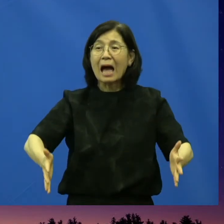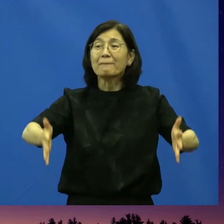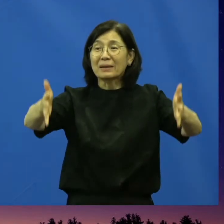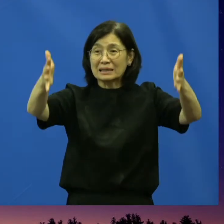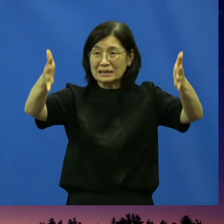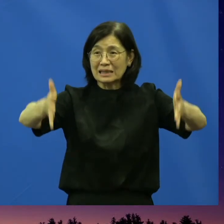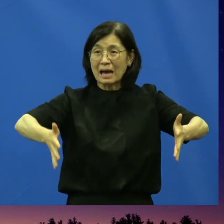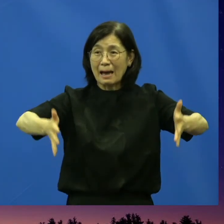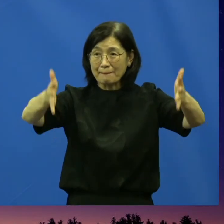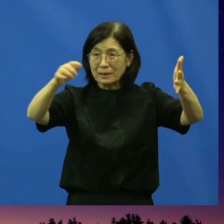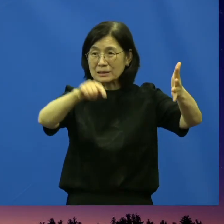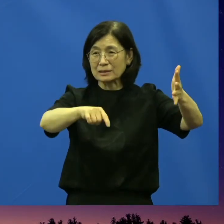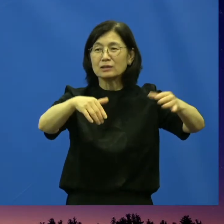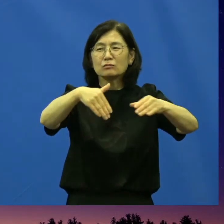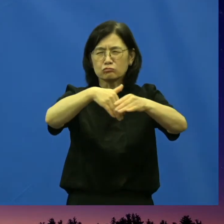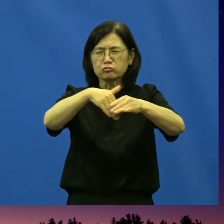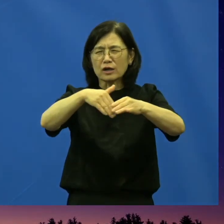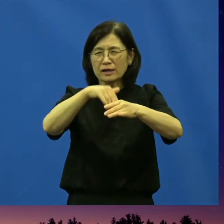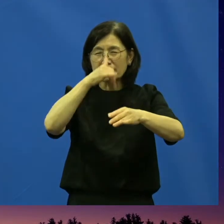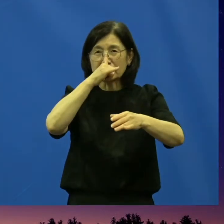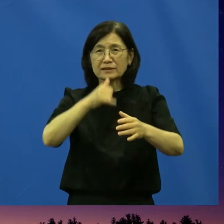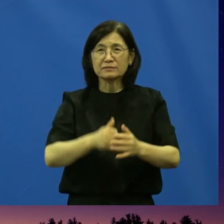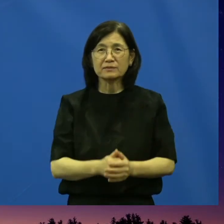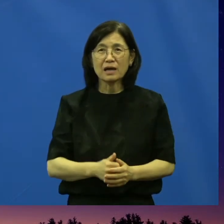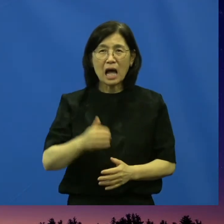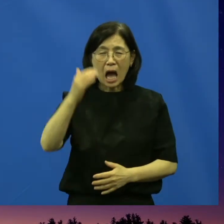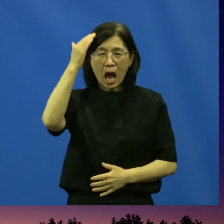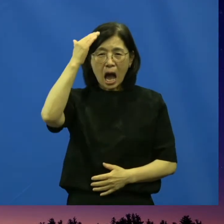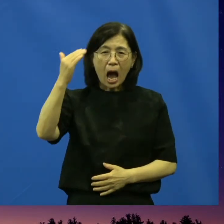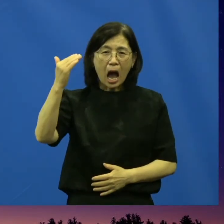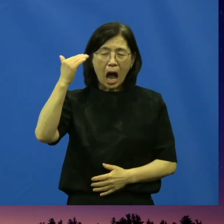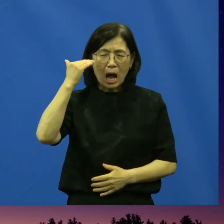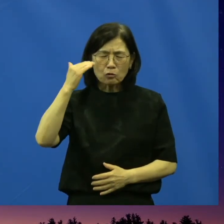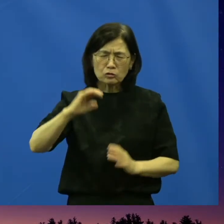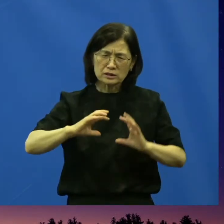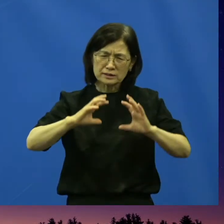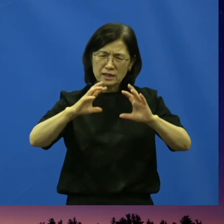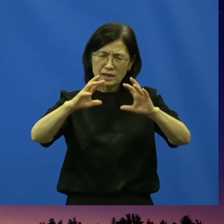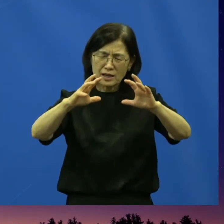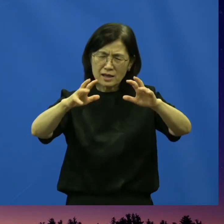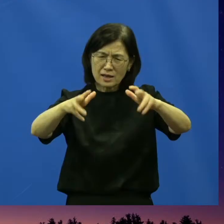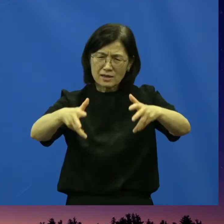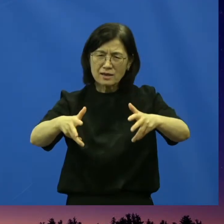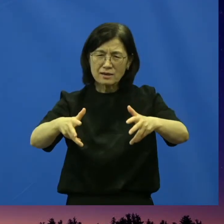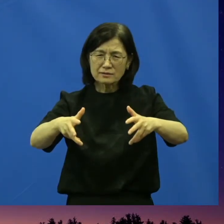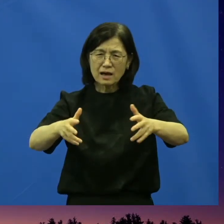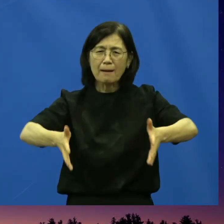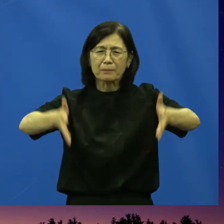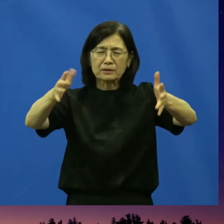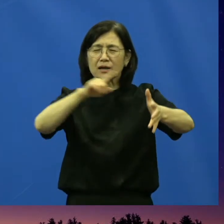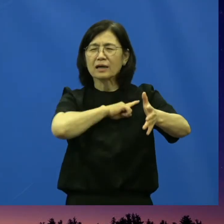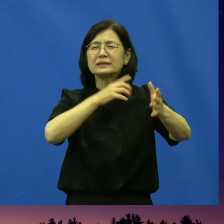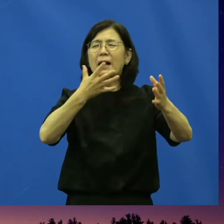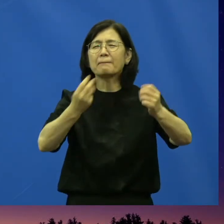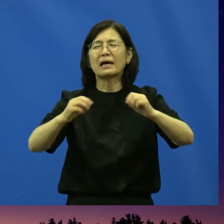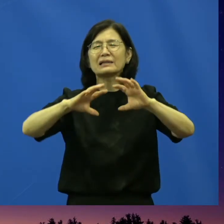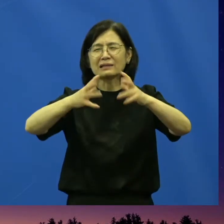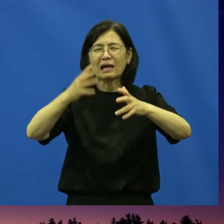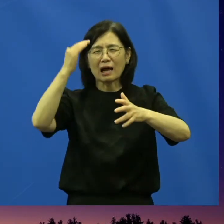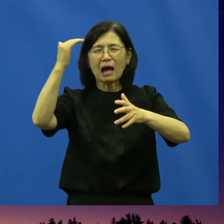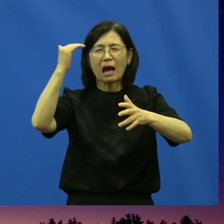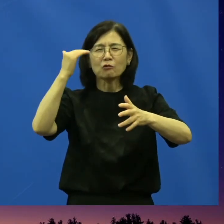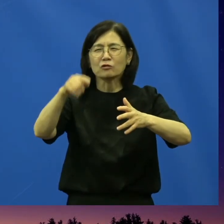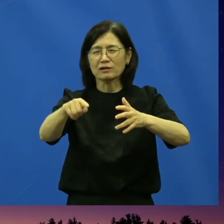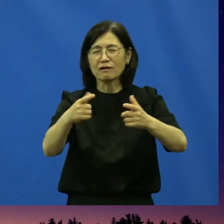문화가 어쩔 수 없는데, 이 한국만큼 아파트가 이렇게 많은 나라가 별로 없어요. 이게 막 완전 아파트잖아요, 그죠? 그러니까